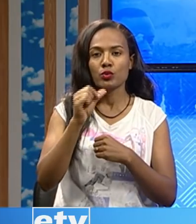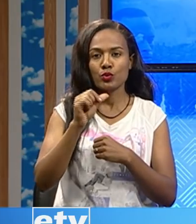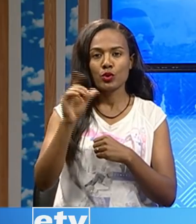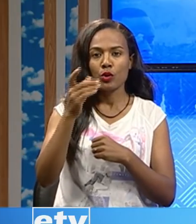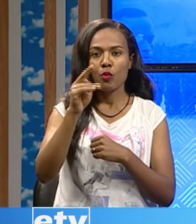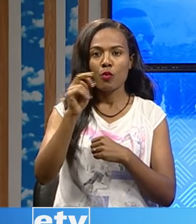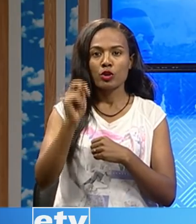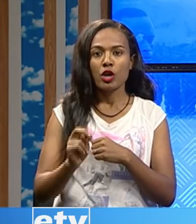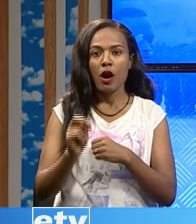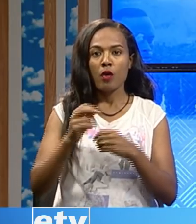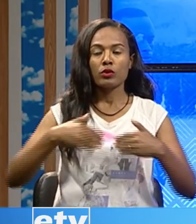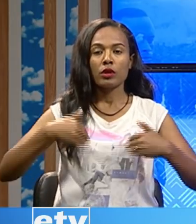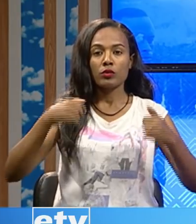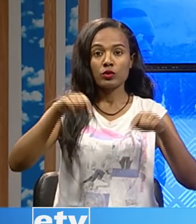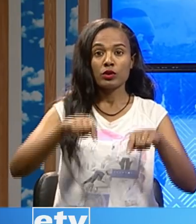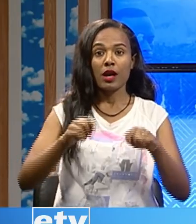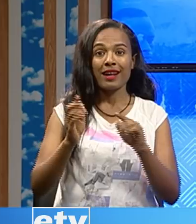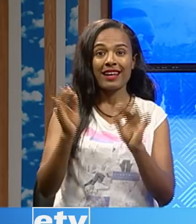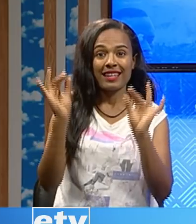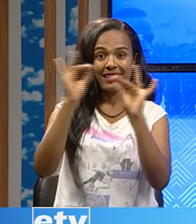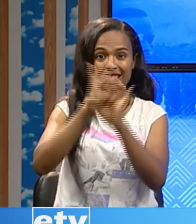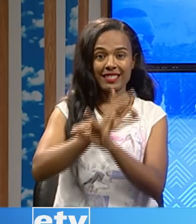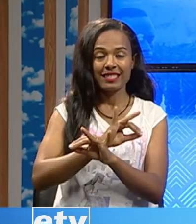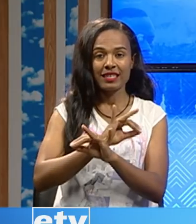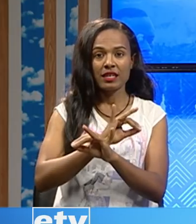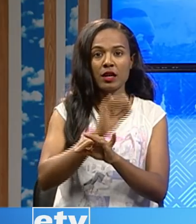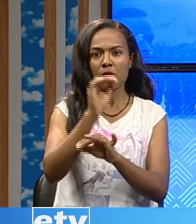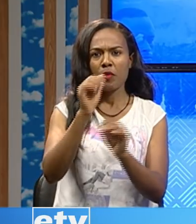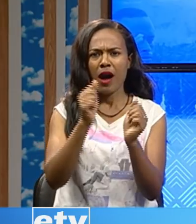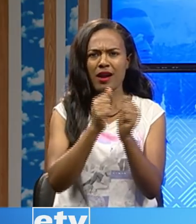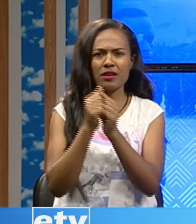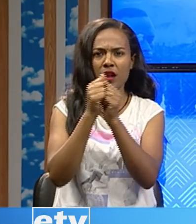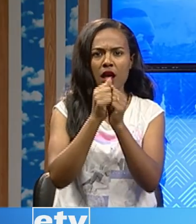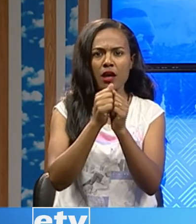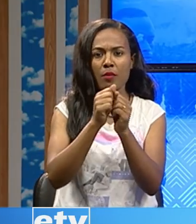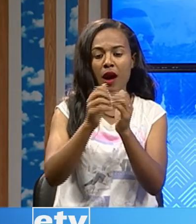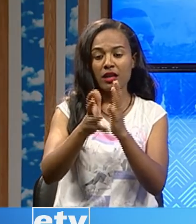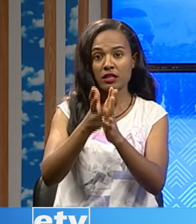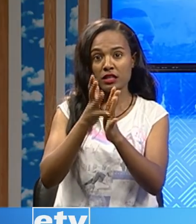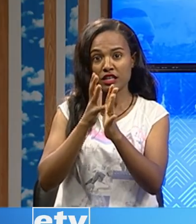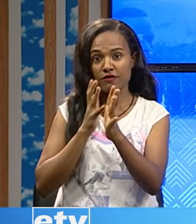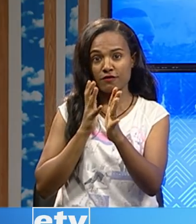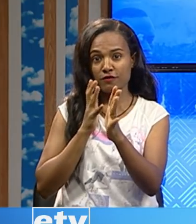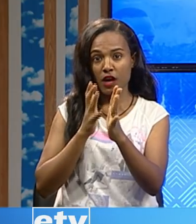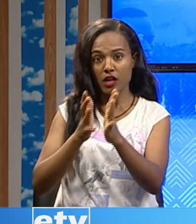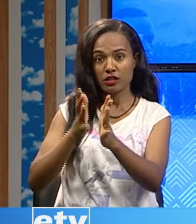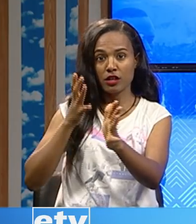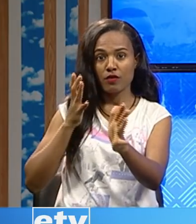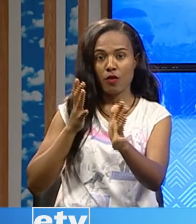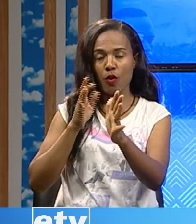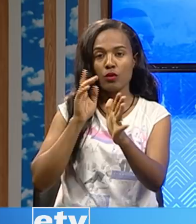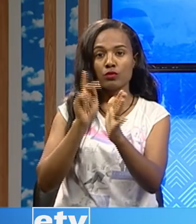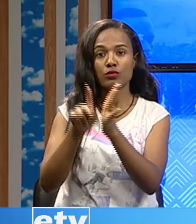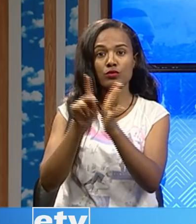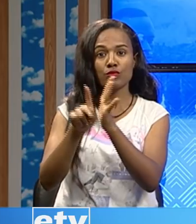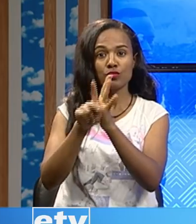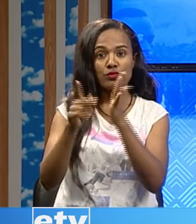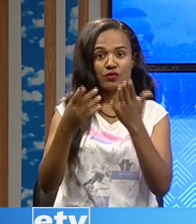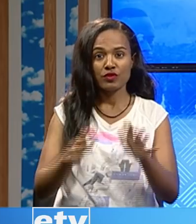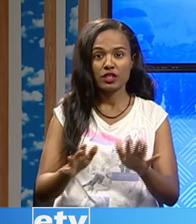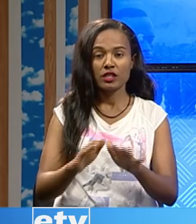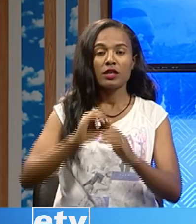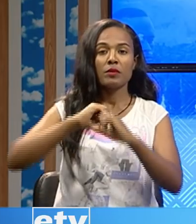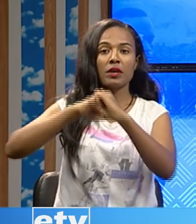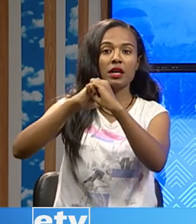ወጣቶችን ዛሬ ለሊት በአንድ ላይ በአንድ ረድፍ አሰልፎ ጨፍጭፏቸዋል።